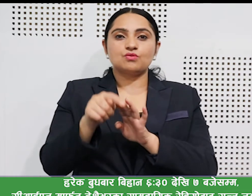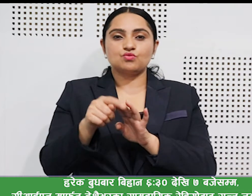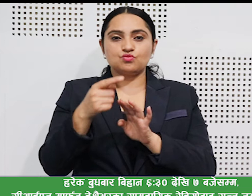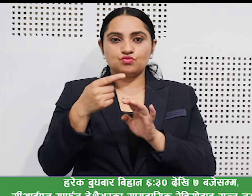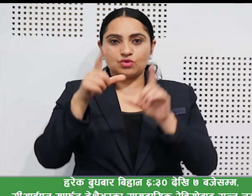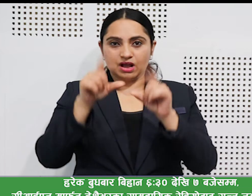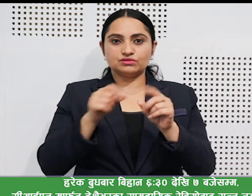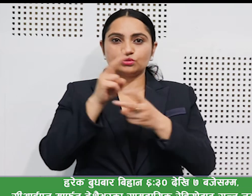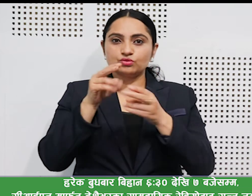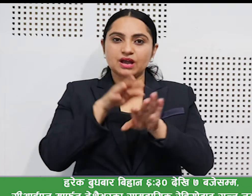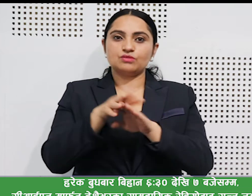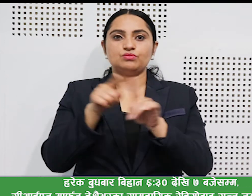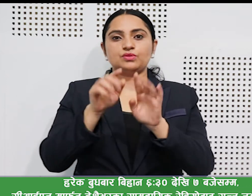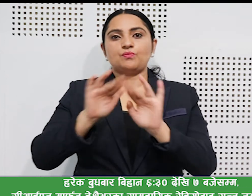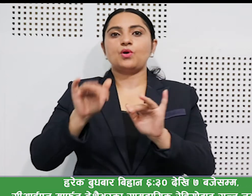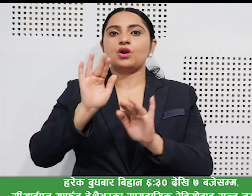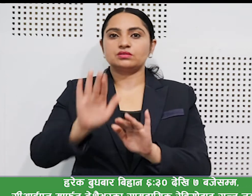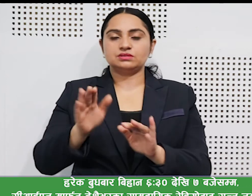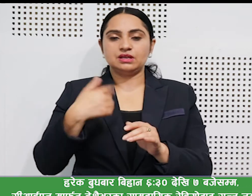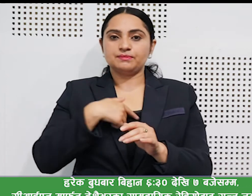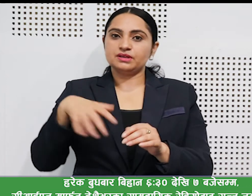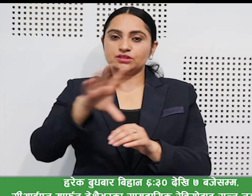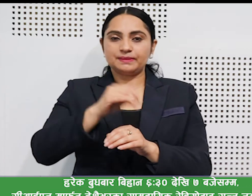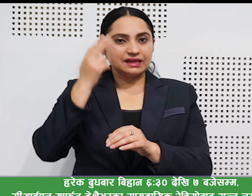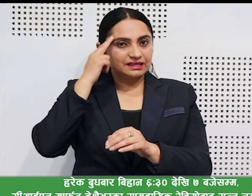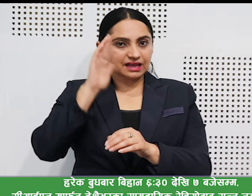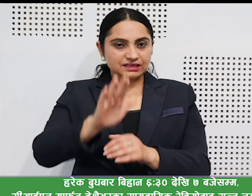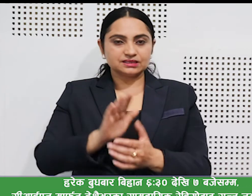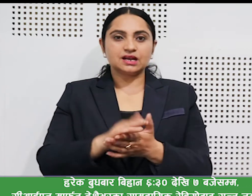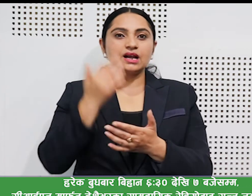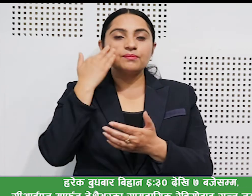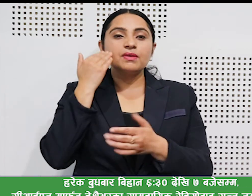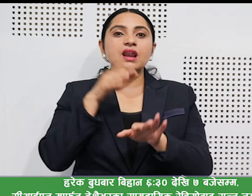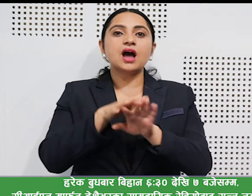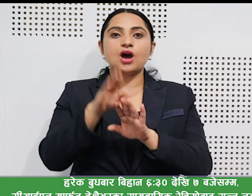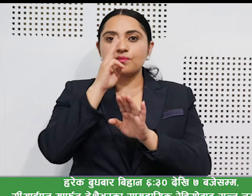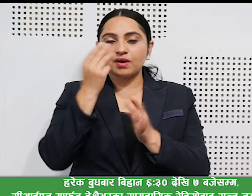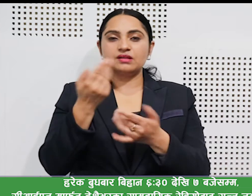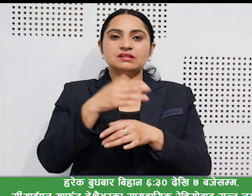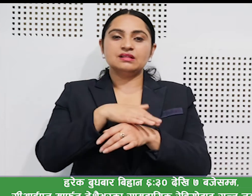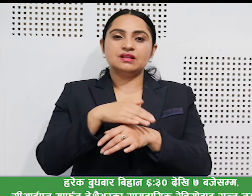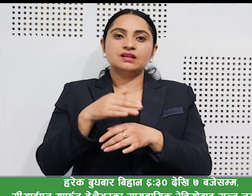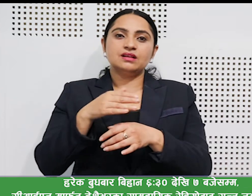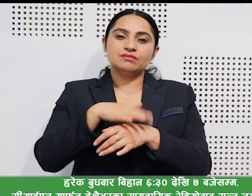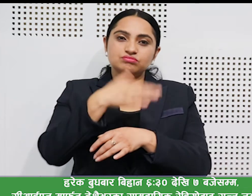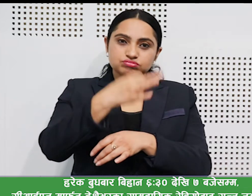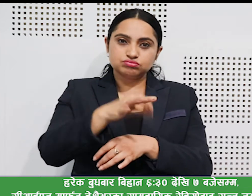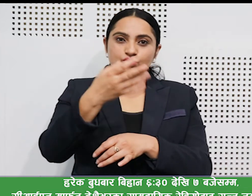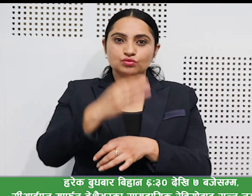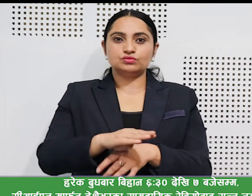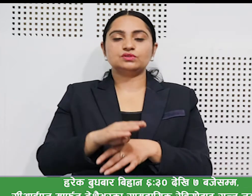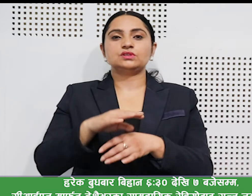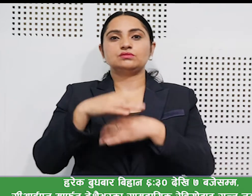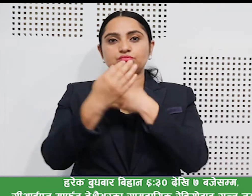कुरा, आवश्यकताको कुराहरू पनि फरक छ हैन। हामी सबैलाई थाहा छ हैन, महिलाहरूमा चाहिँ मासिक धर्म हुन्छ, महिलाहरू चाहिँ